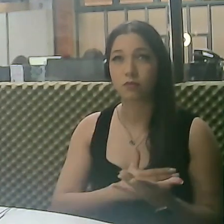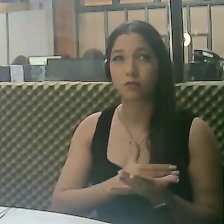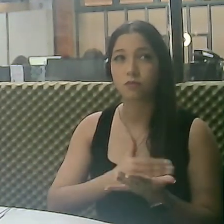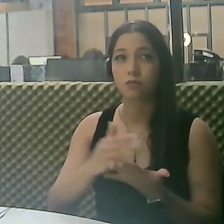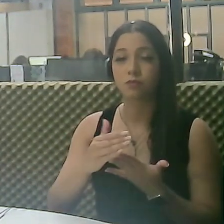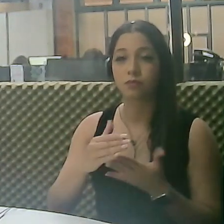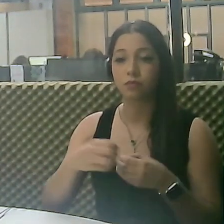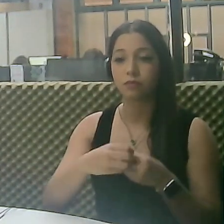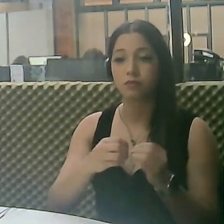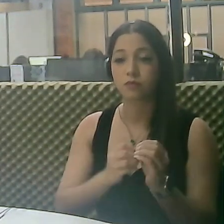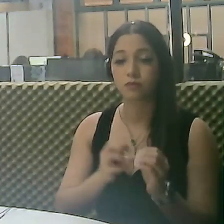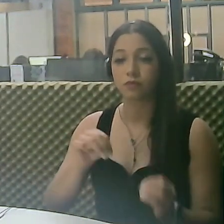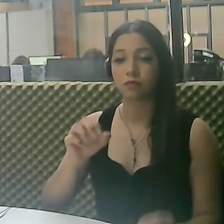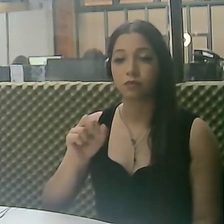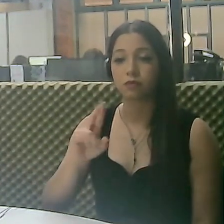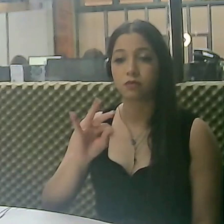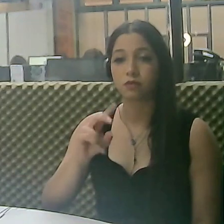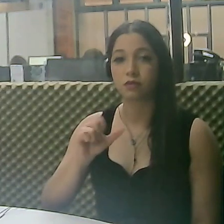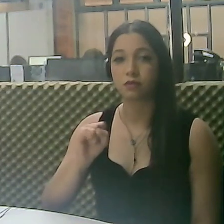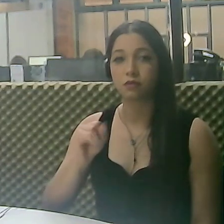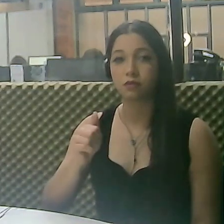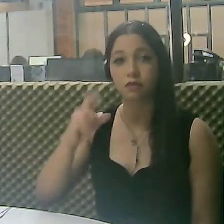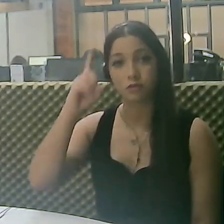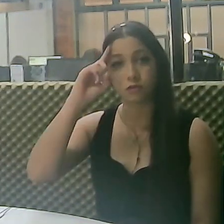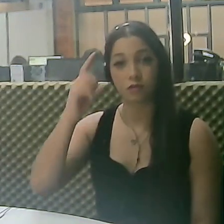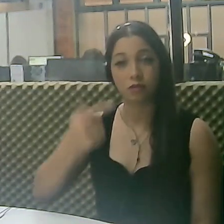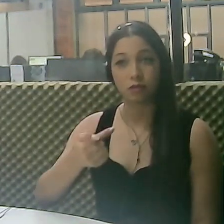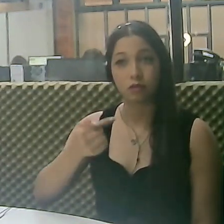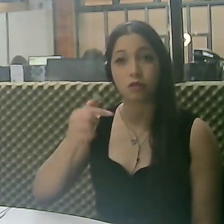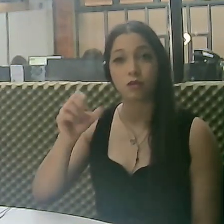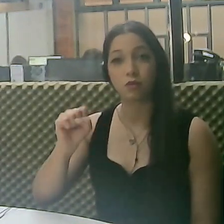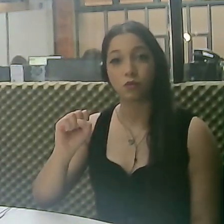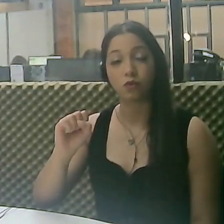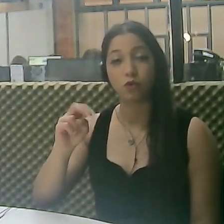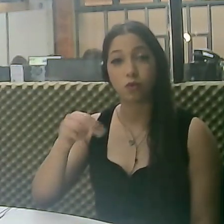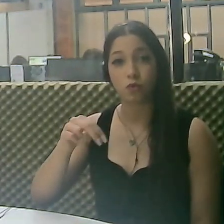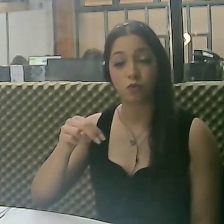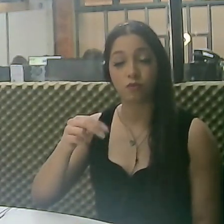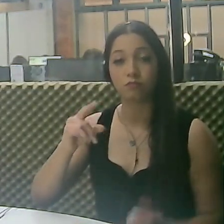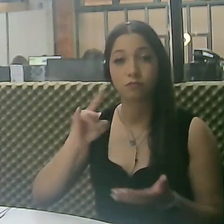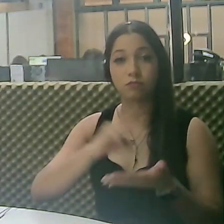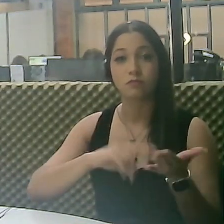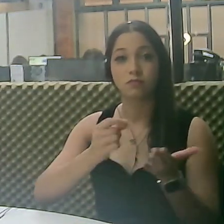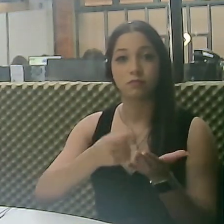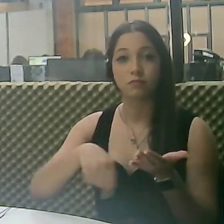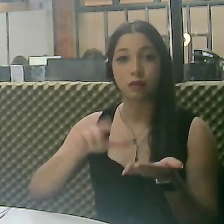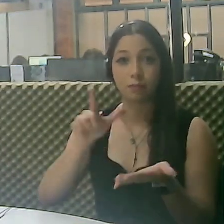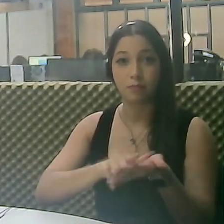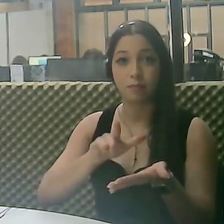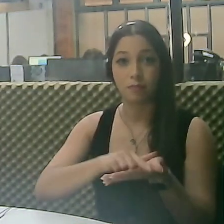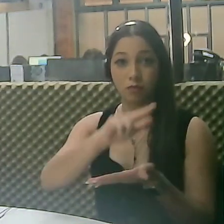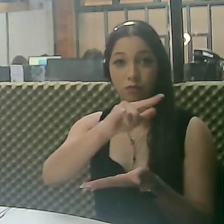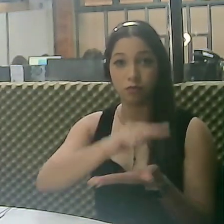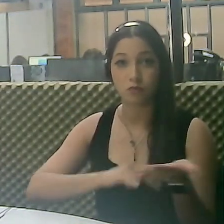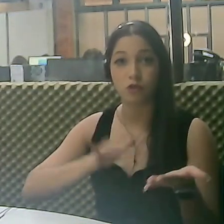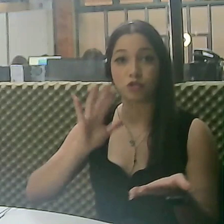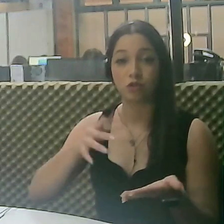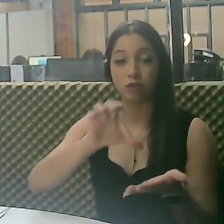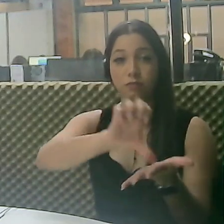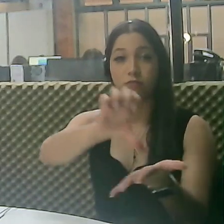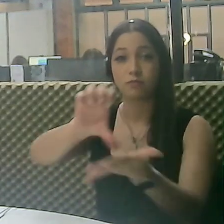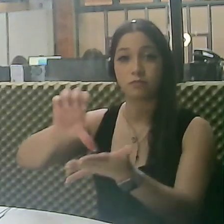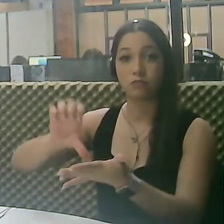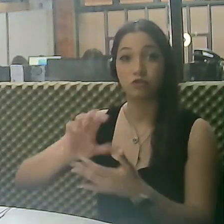no distrito de Martinésia dia 7 e 8 agora de novembro. As fichas de cadastros físicos já estão nesses